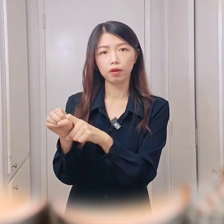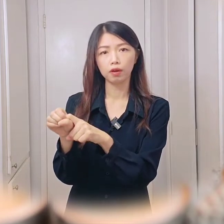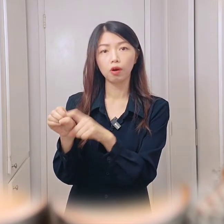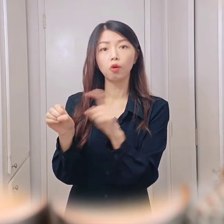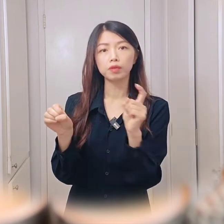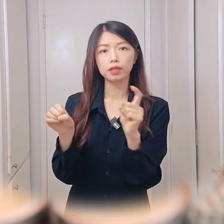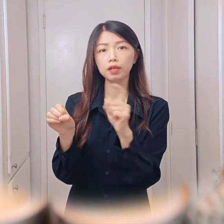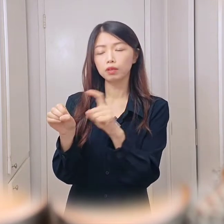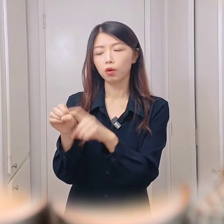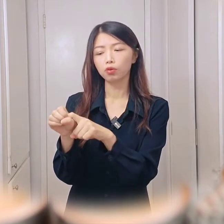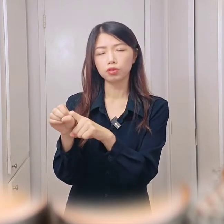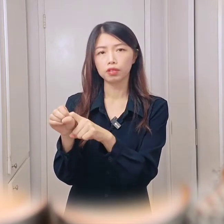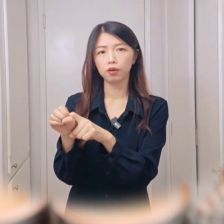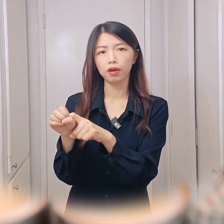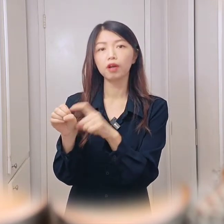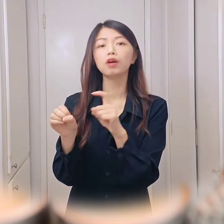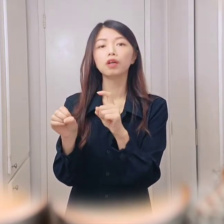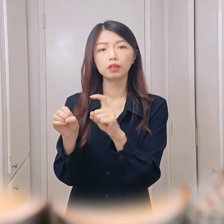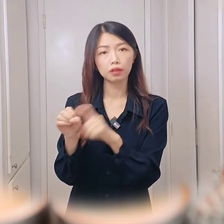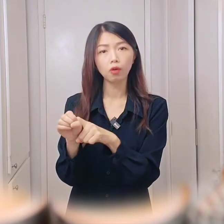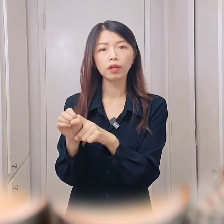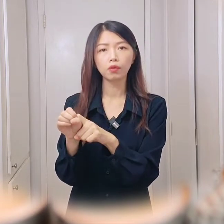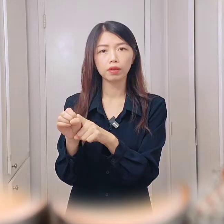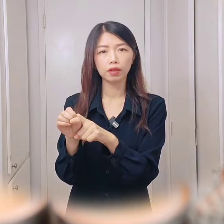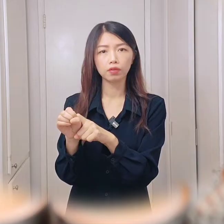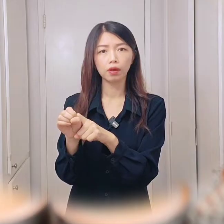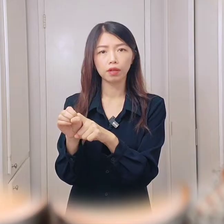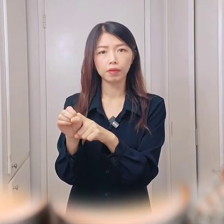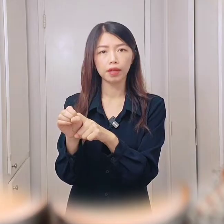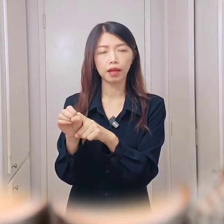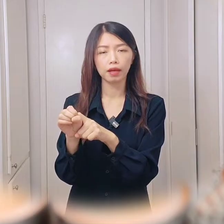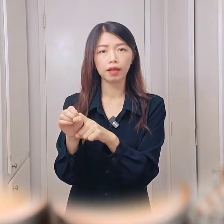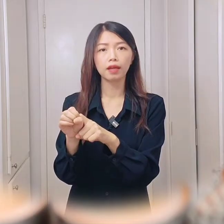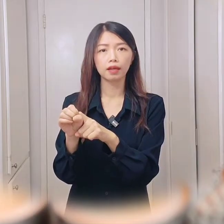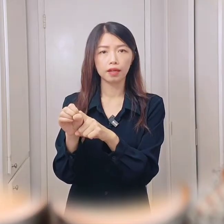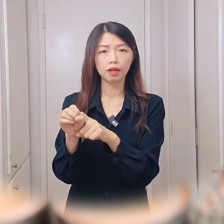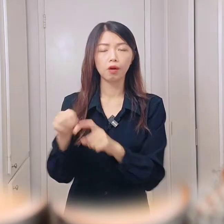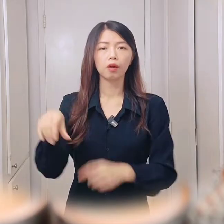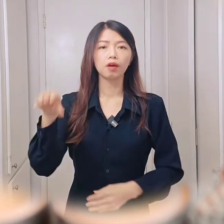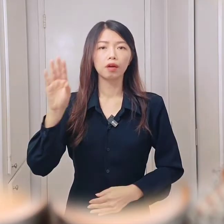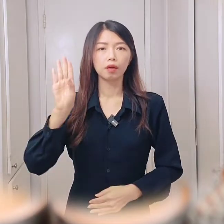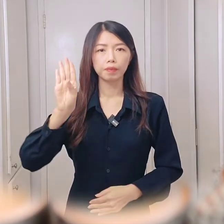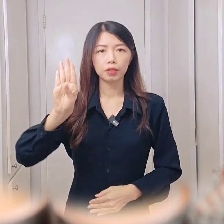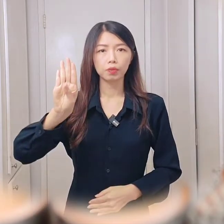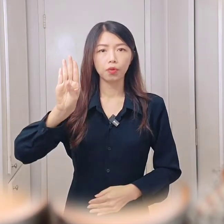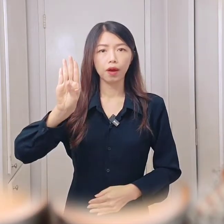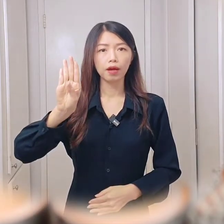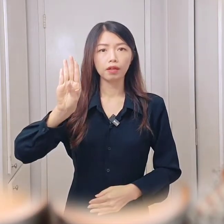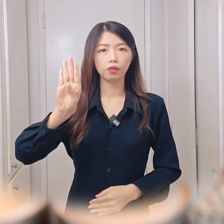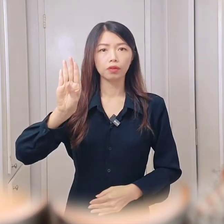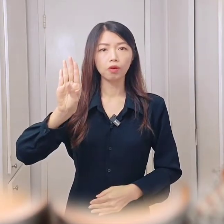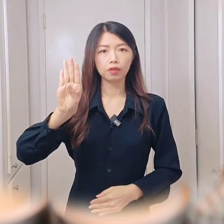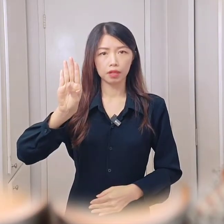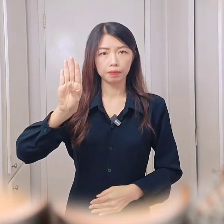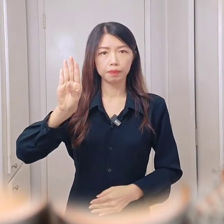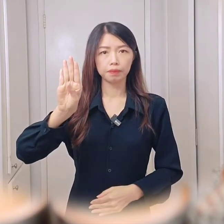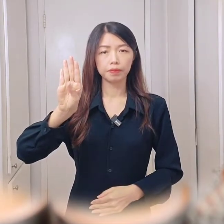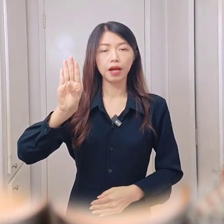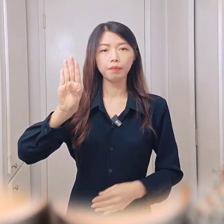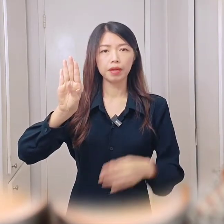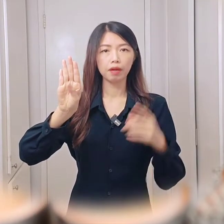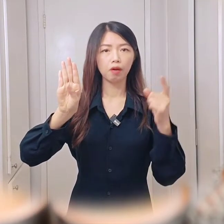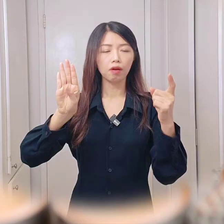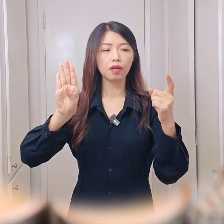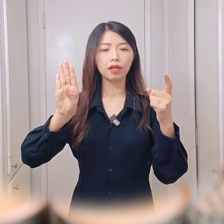거예요. 검지를 넣어 주시는 거예요. 떡이라고 하는 뜻의 수어가 됩니다. 그래서 비읍과 그리고